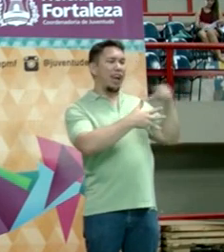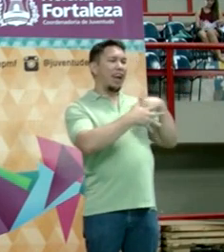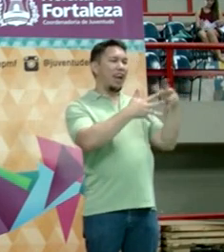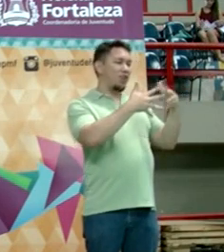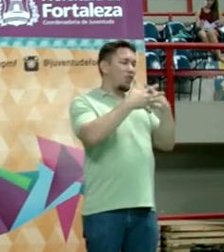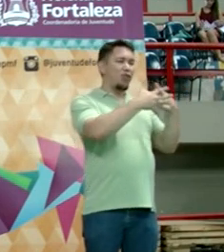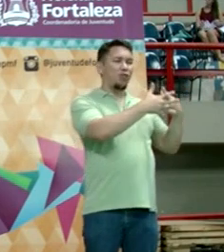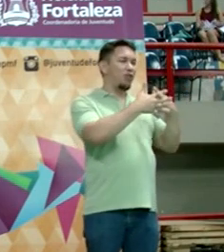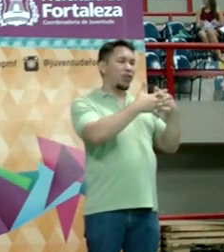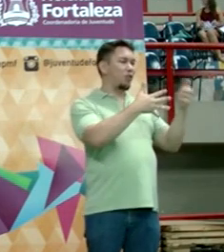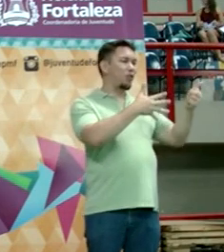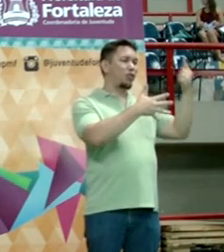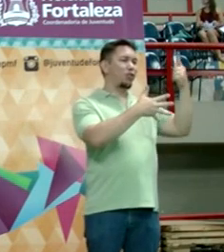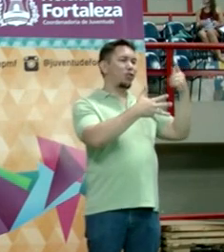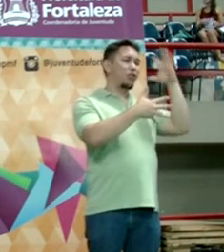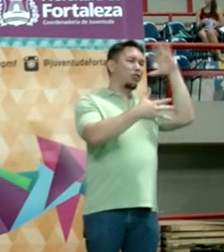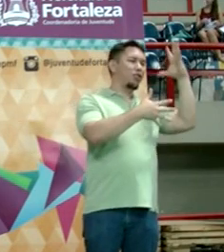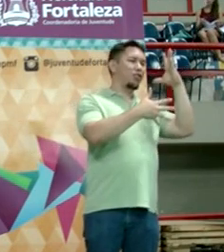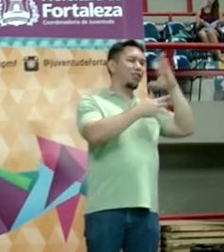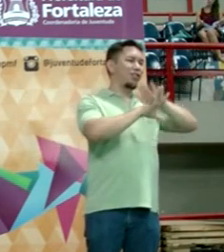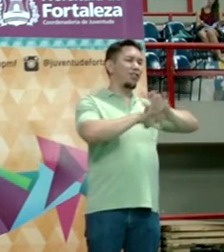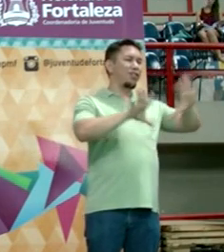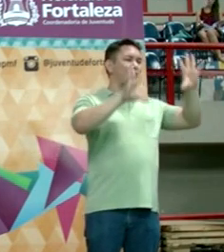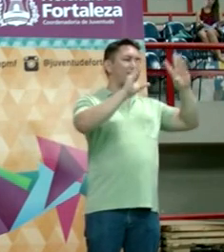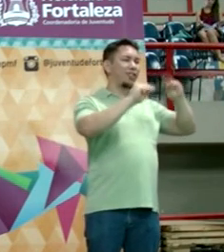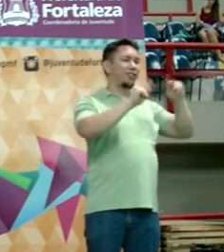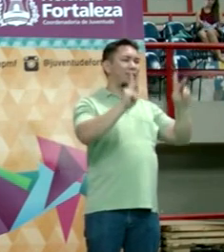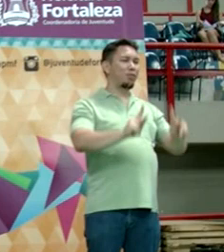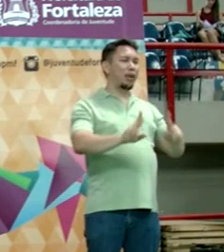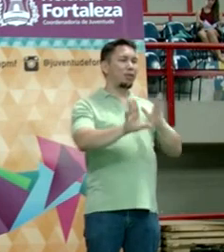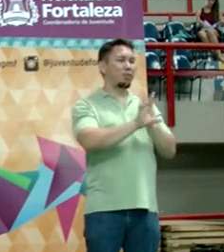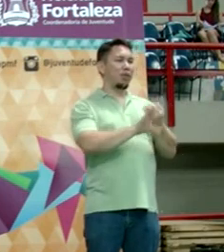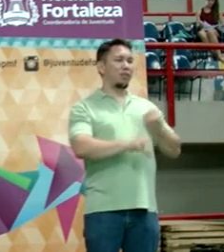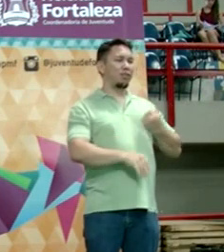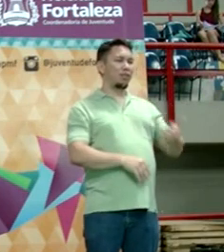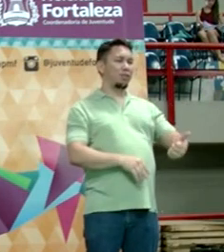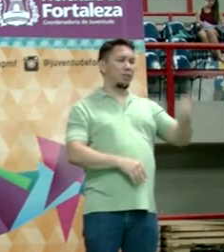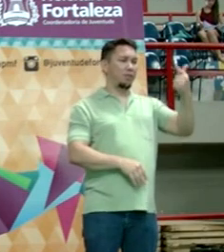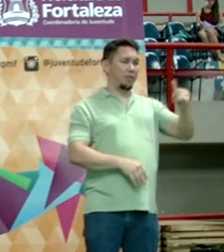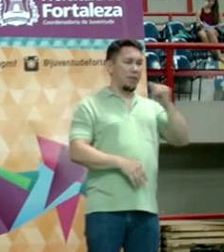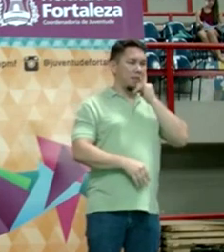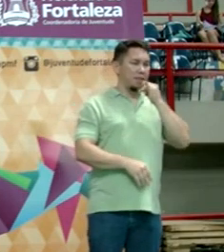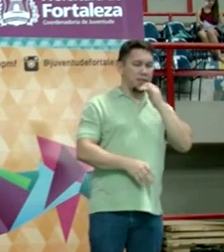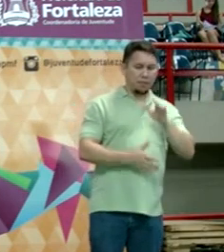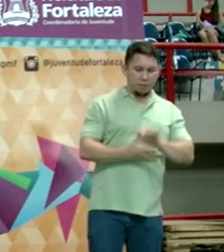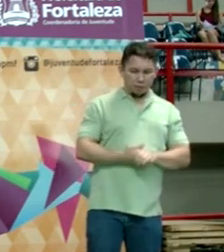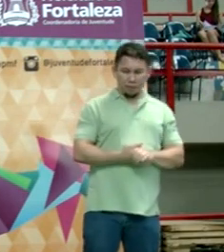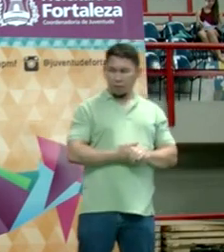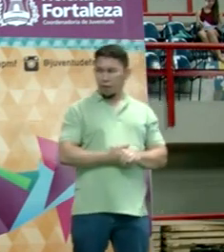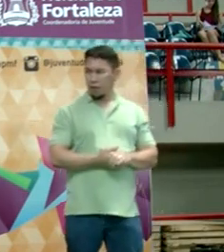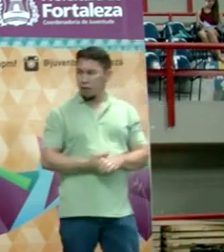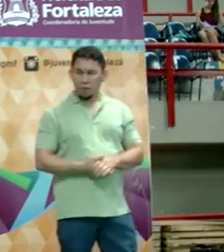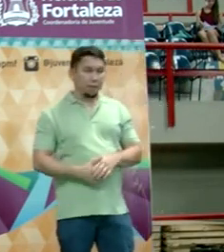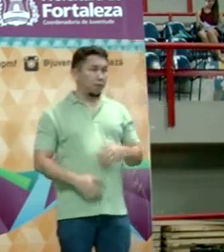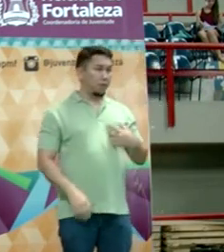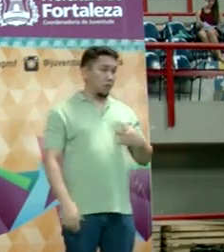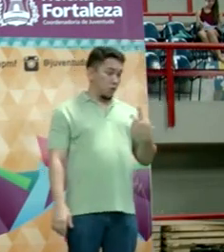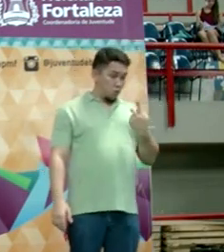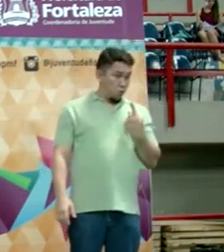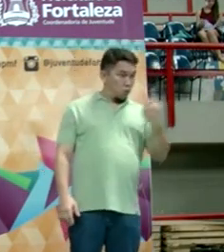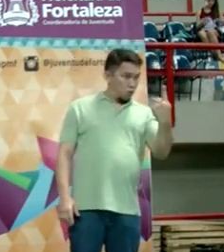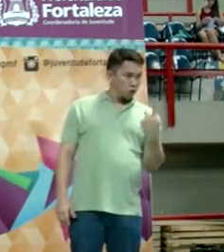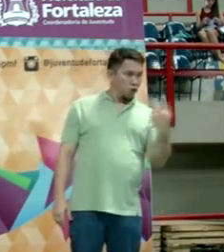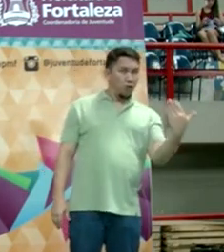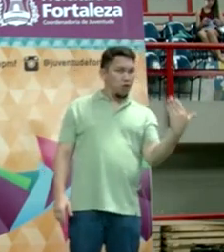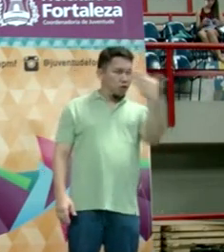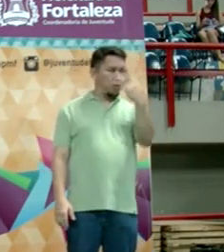resolve conflitos do dia a dia muito facilmente por conta do número 12. Vamos supor que nós dois vamos para um restaurante e pede uma porção